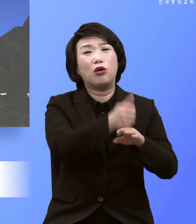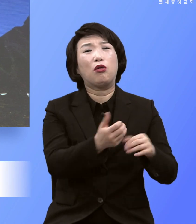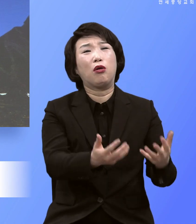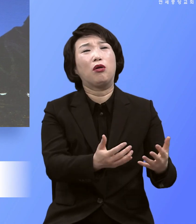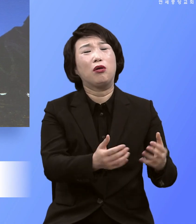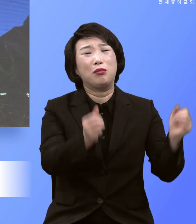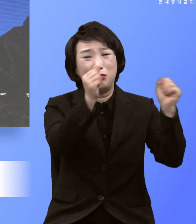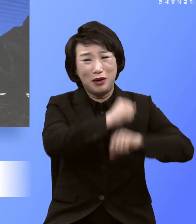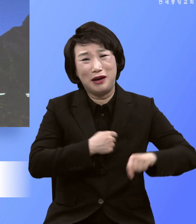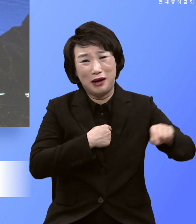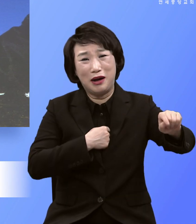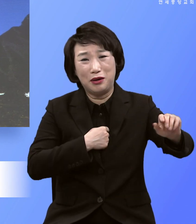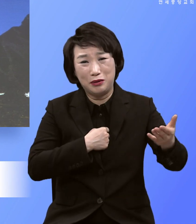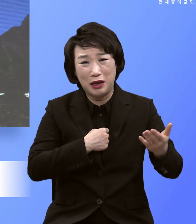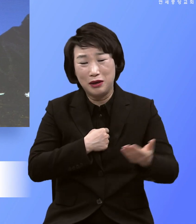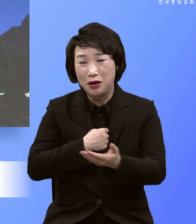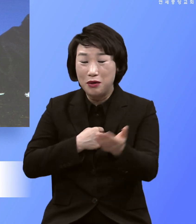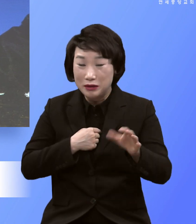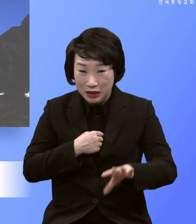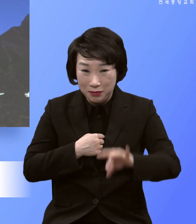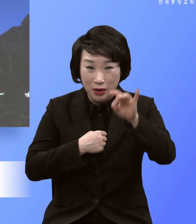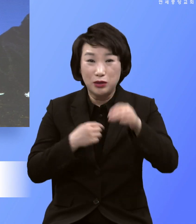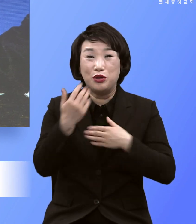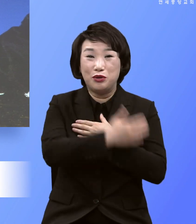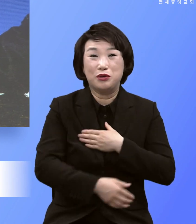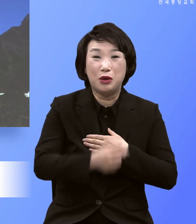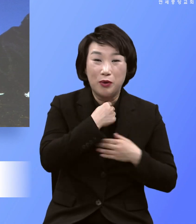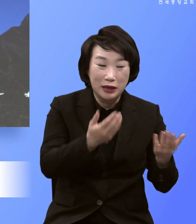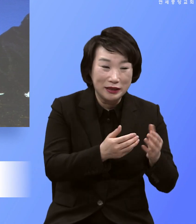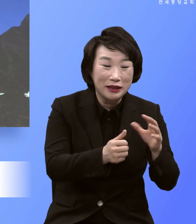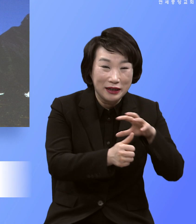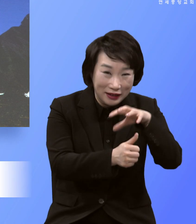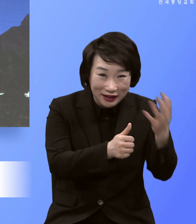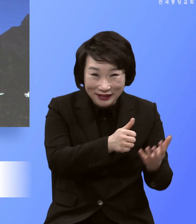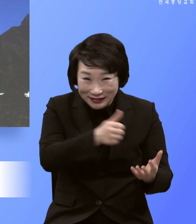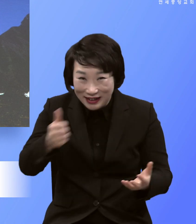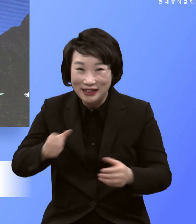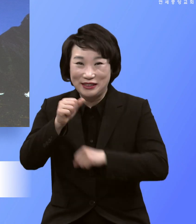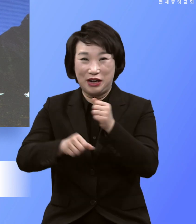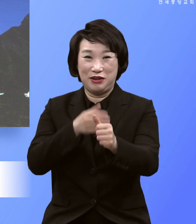멸망할 수밖에 없더니 먼저 육신의 요구에서 자유해야 합니다.